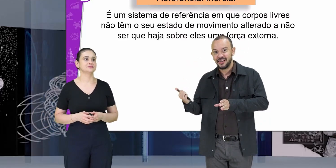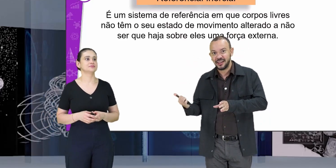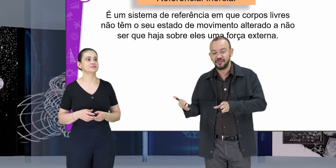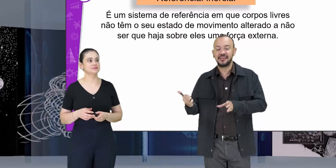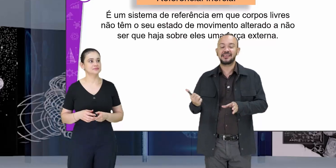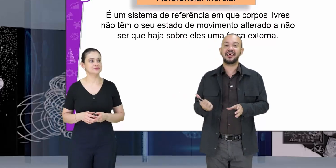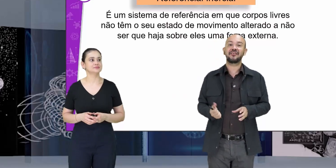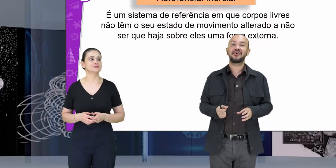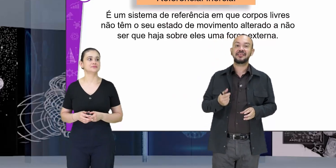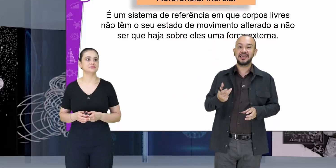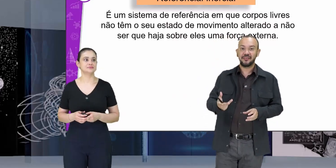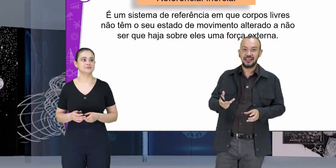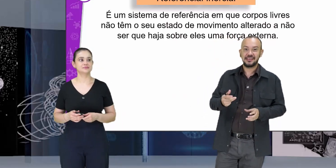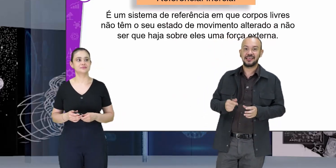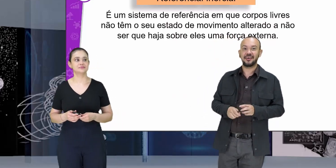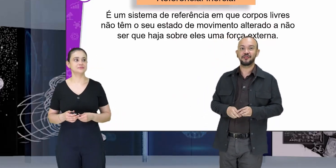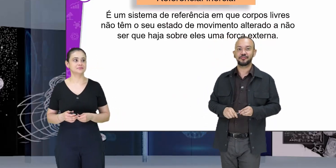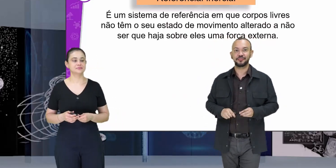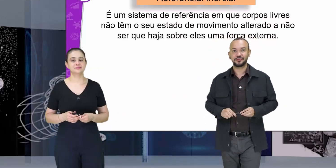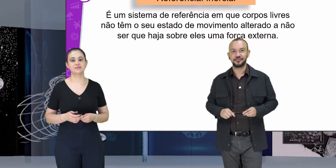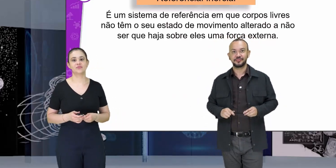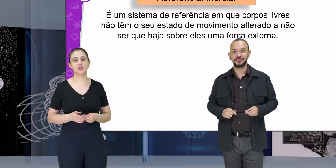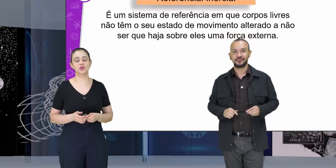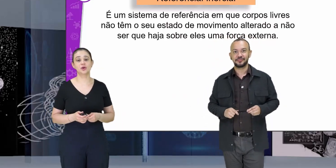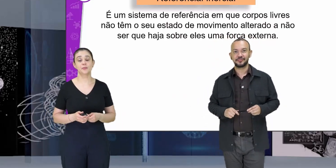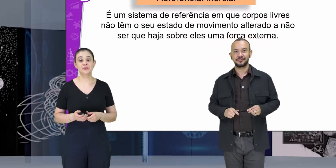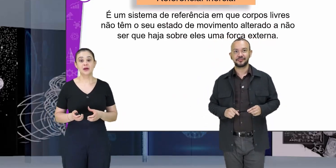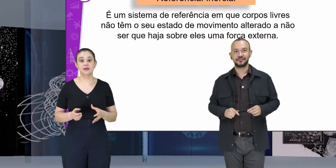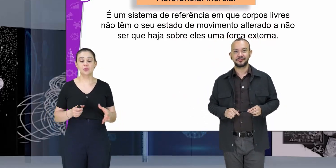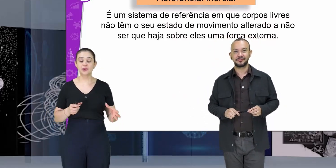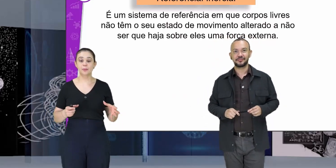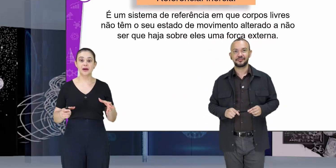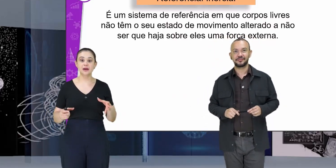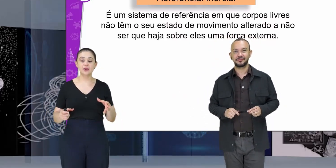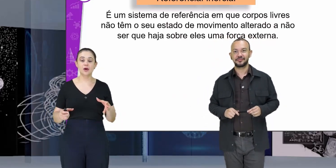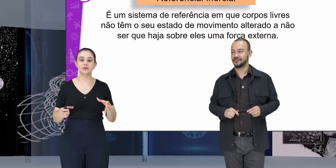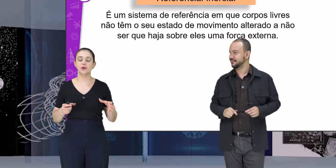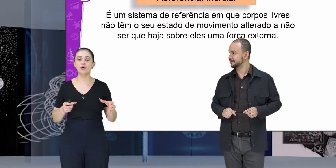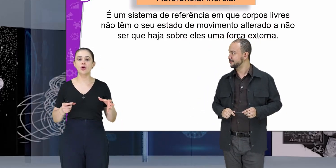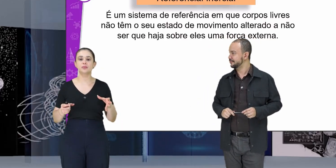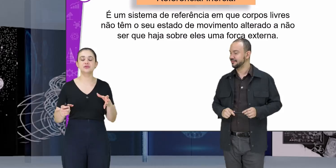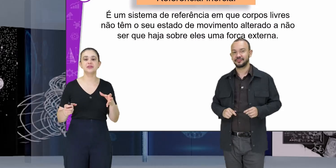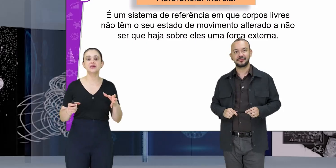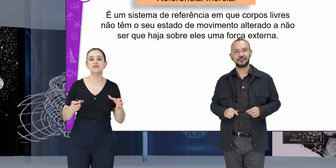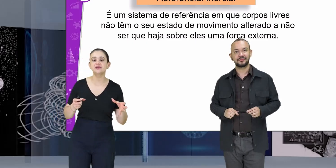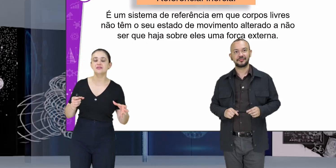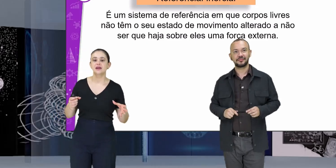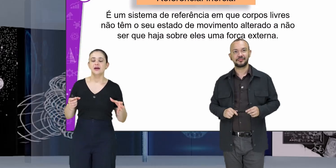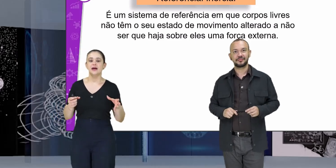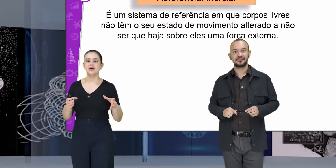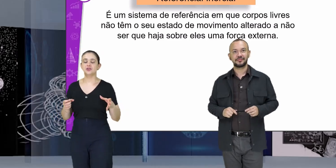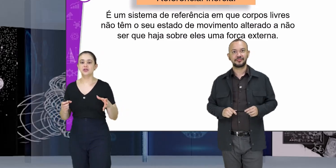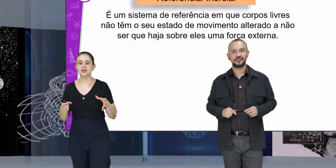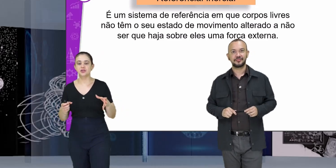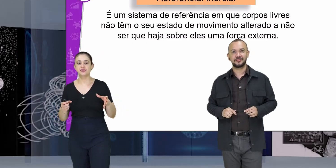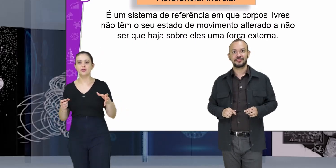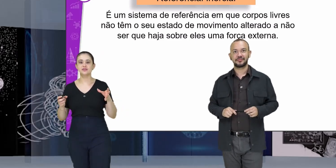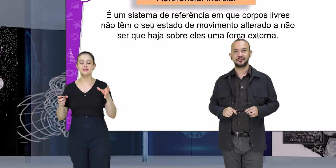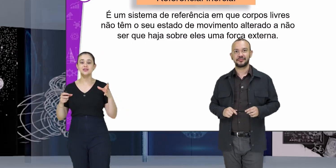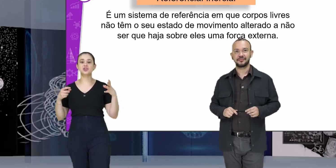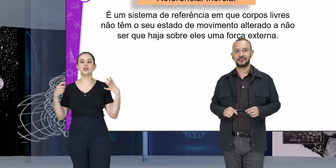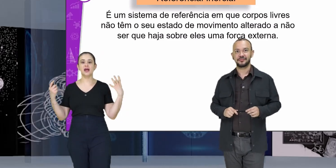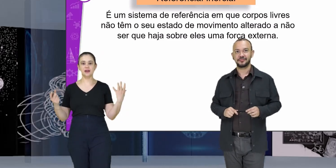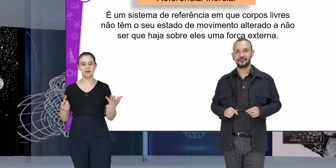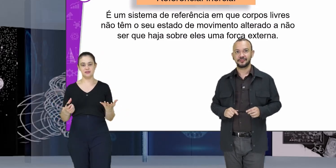deste referencial, que é o inercial. Fechou? Então, quando eu pego ali, ó, eu tenho corpos livres de